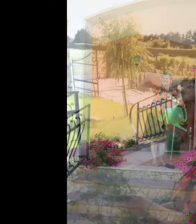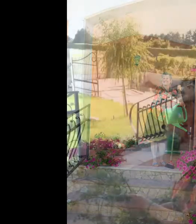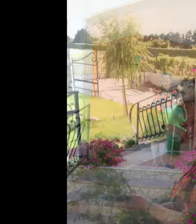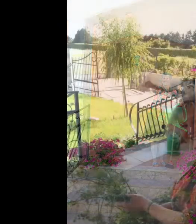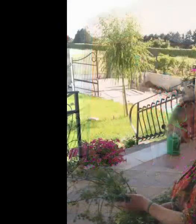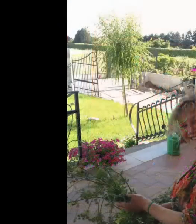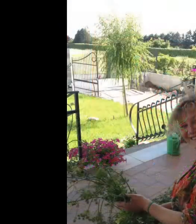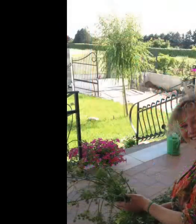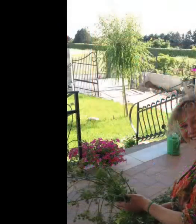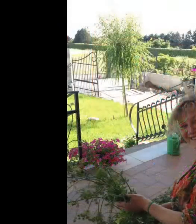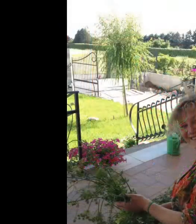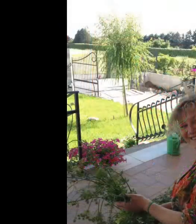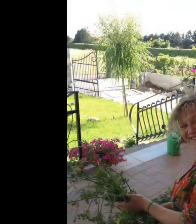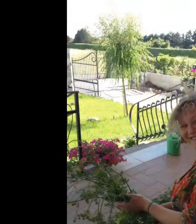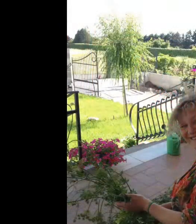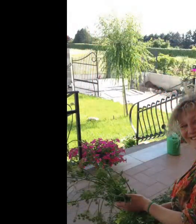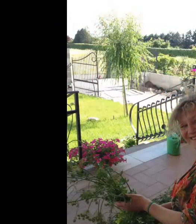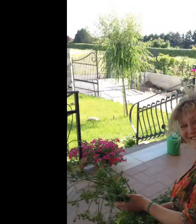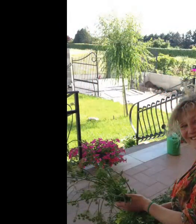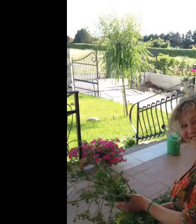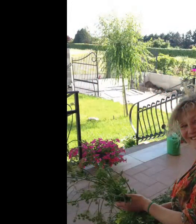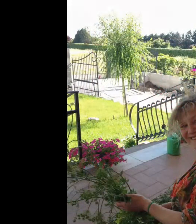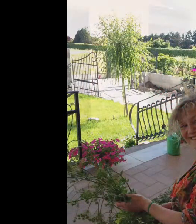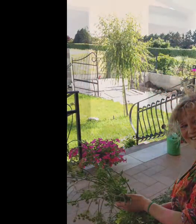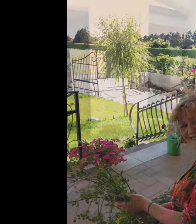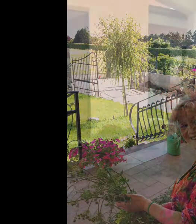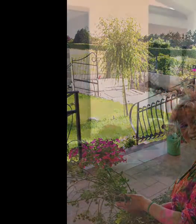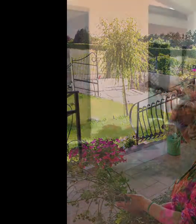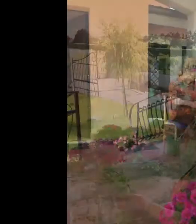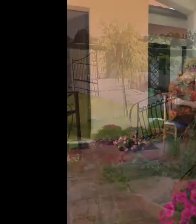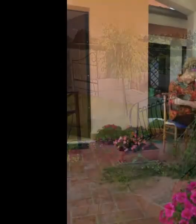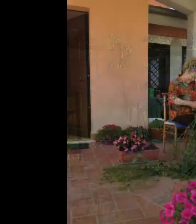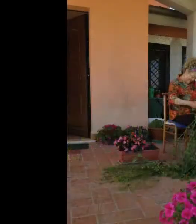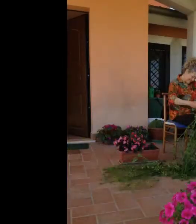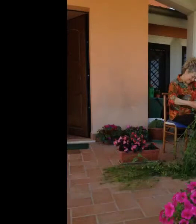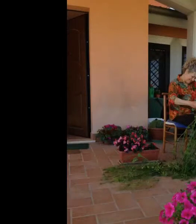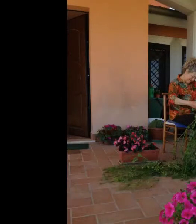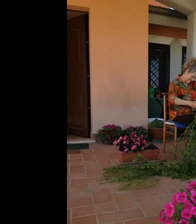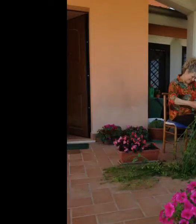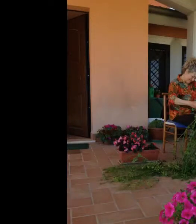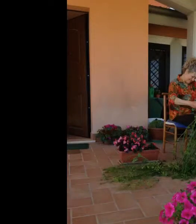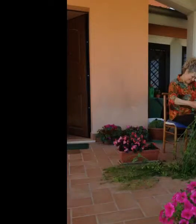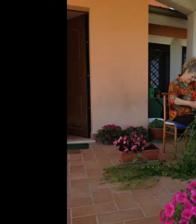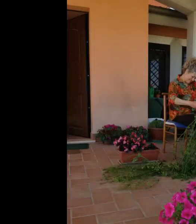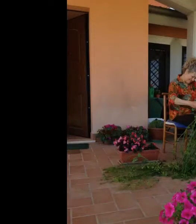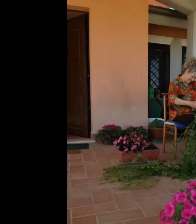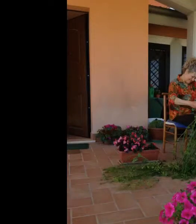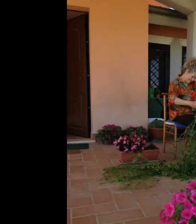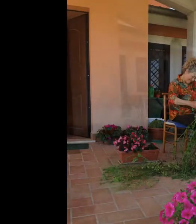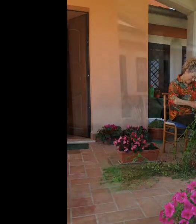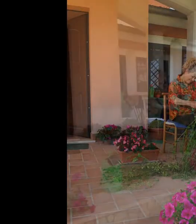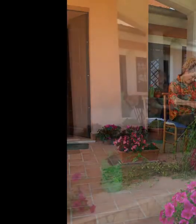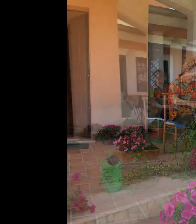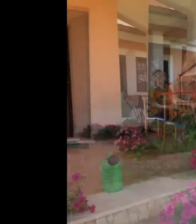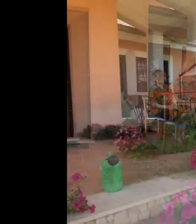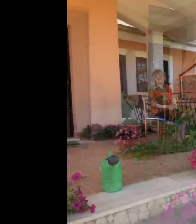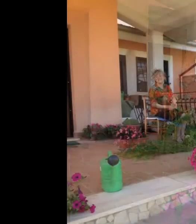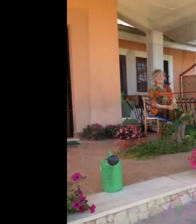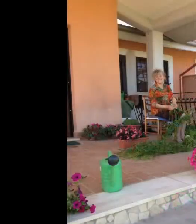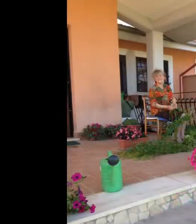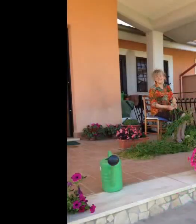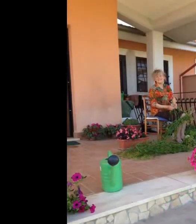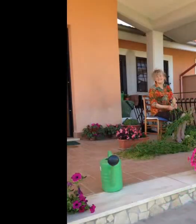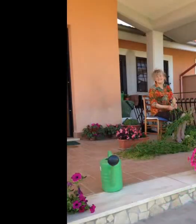Ti abbraccio e rido insieme a te Geova La promessa